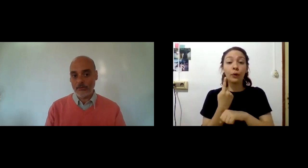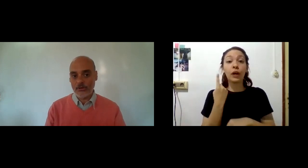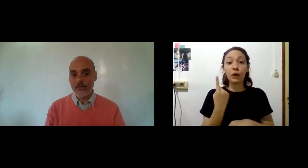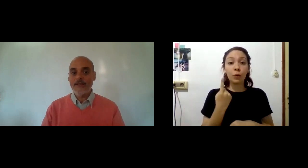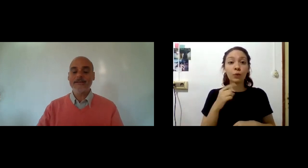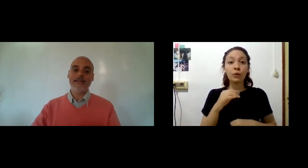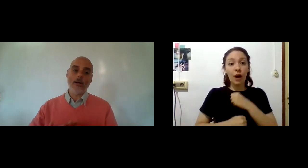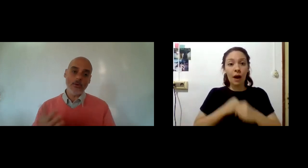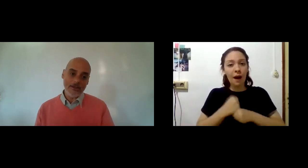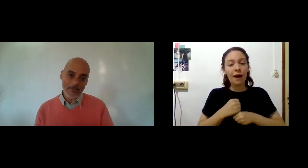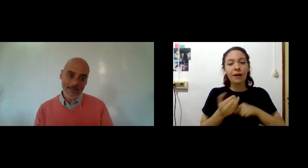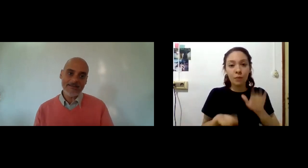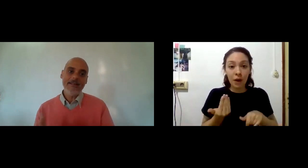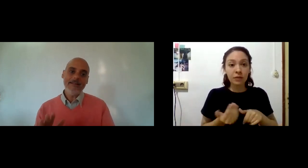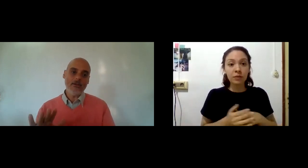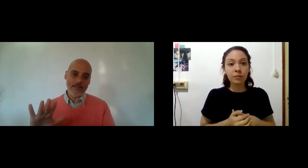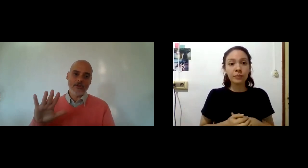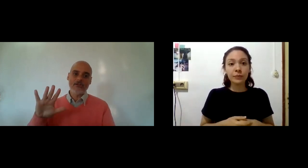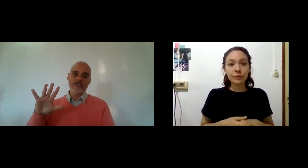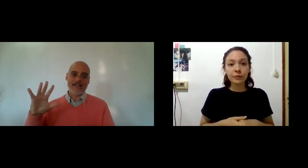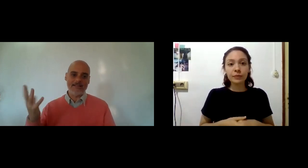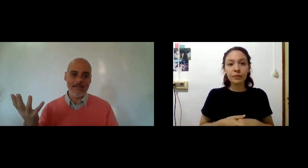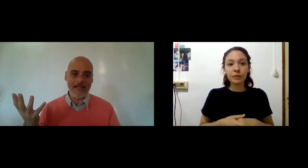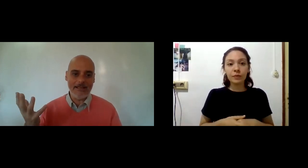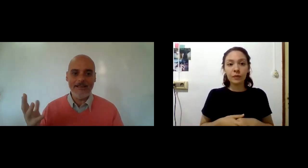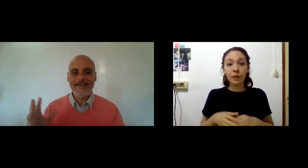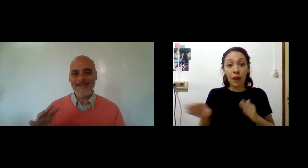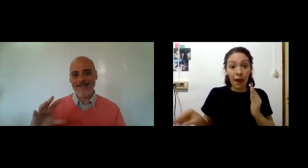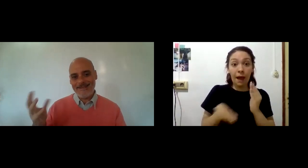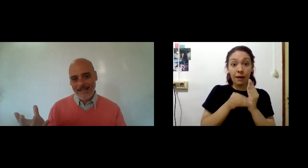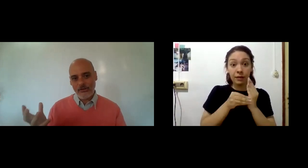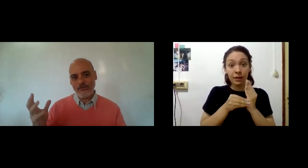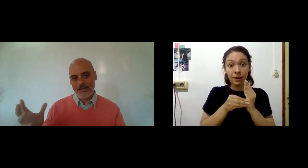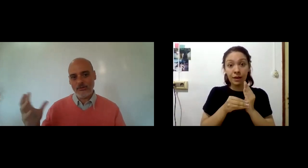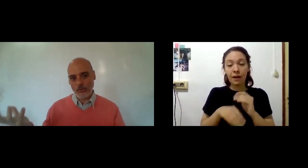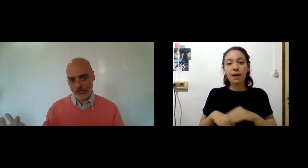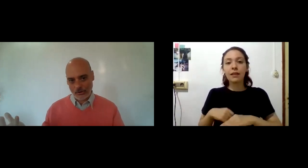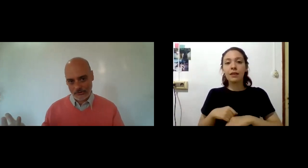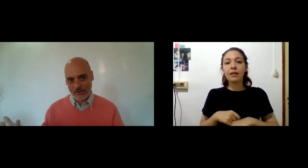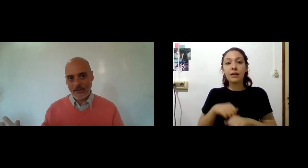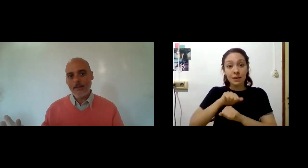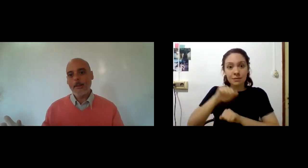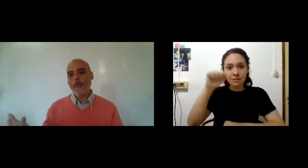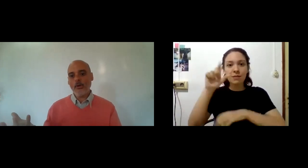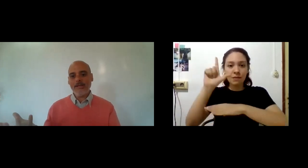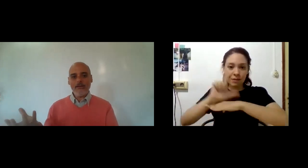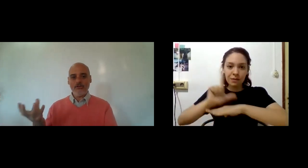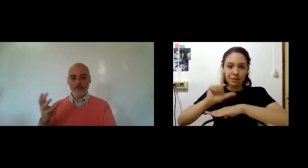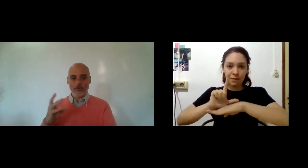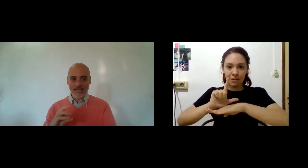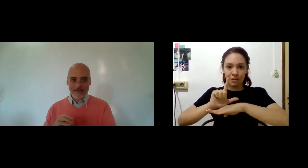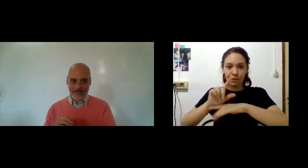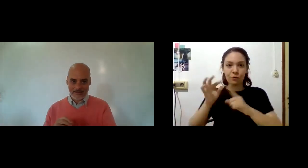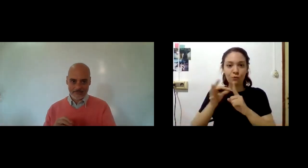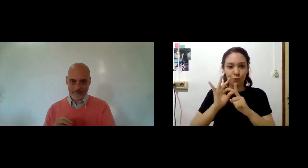y traducción, sería un año más y con eso se recibirían en licenciados en estudios sordos. ¿Por qué esto